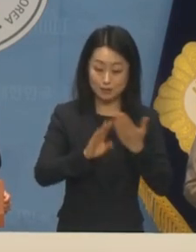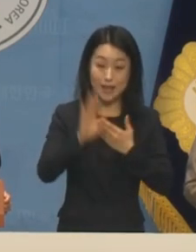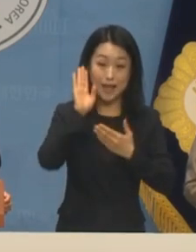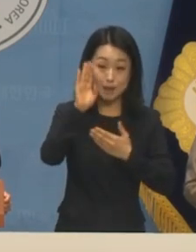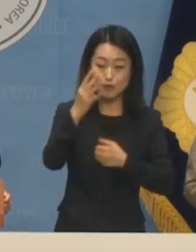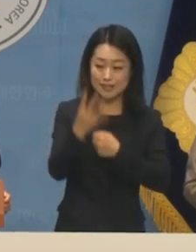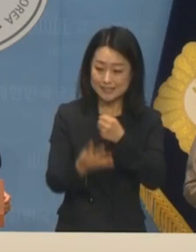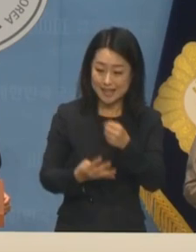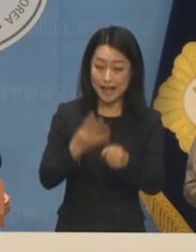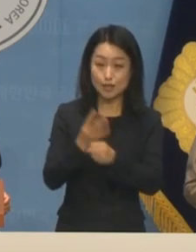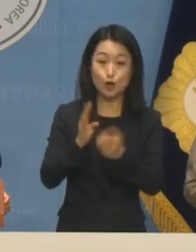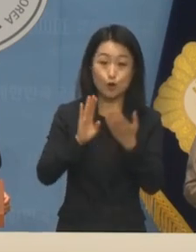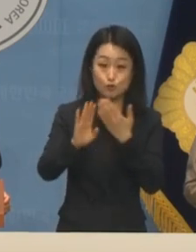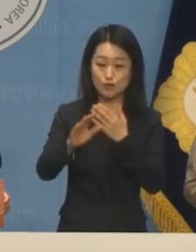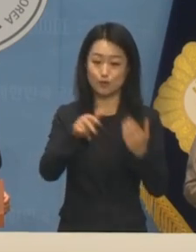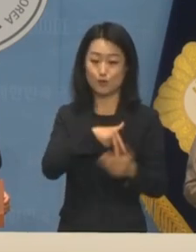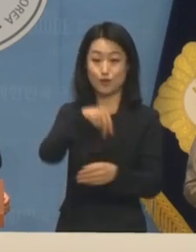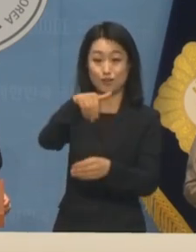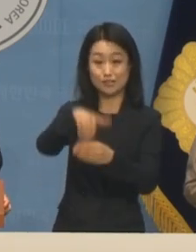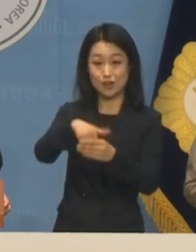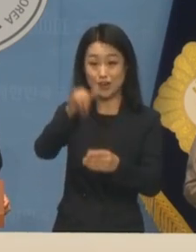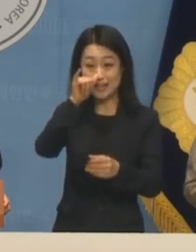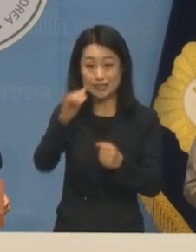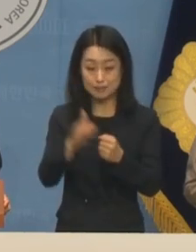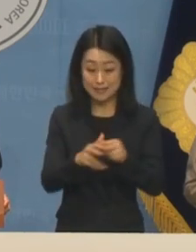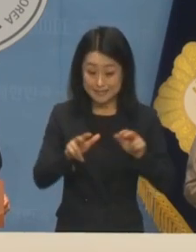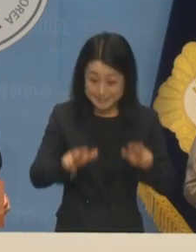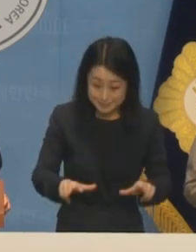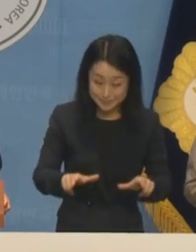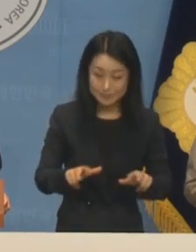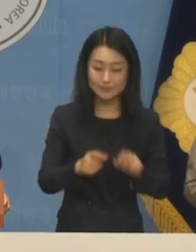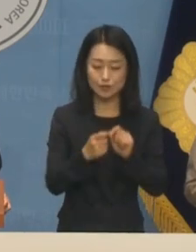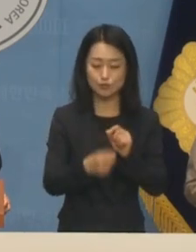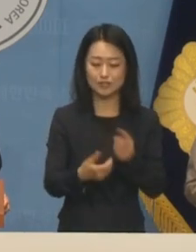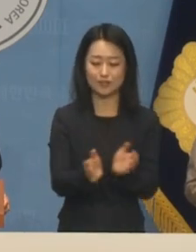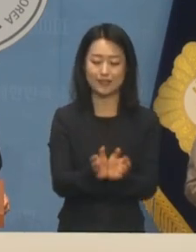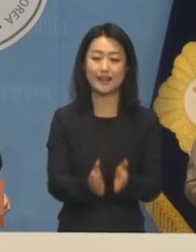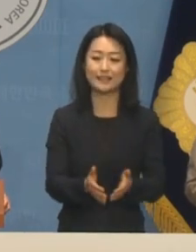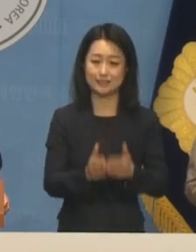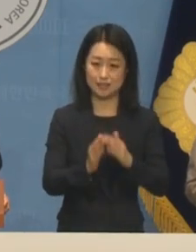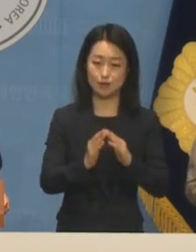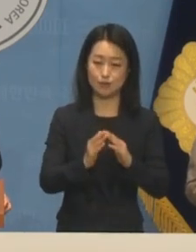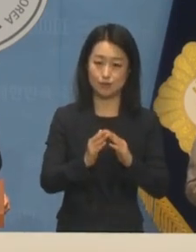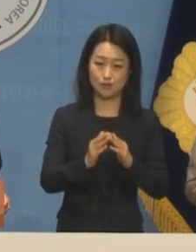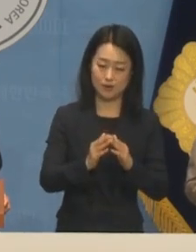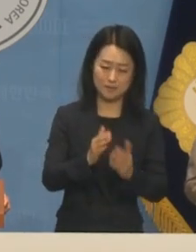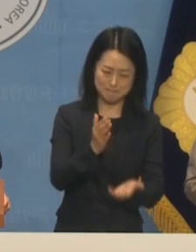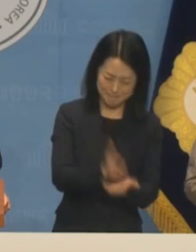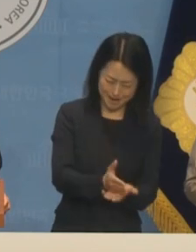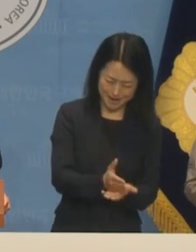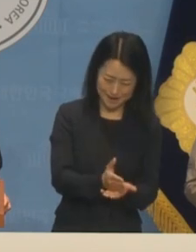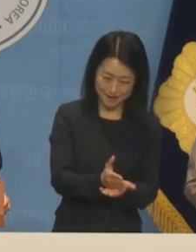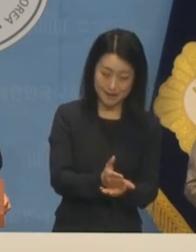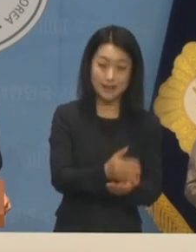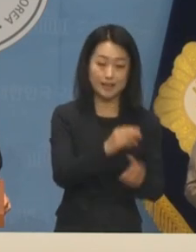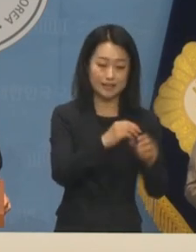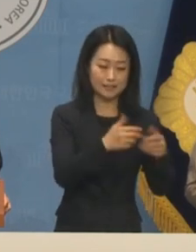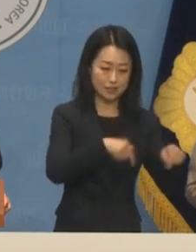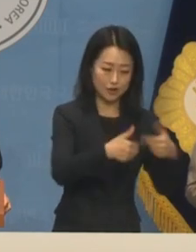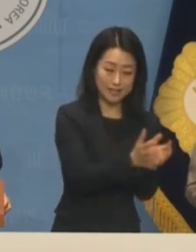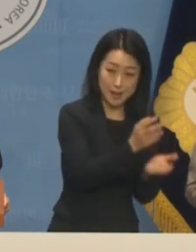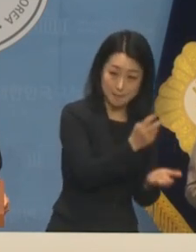4년 후에 선거를 치러야 되는 지금 이 시점에 위성정당 문제에 대해서 좀 관심을 가지고 정당법 그리고 선거법을